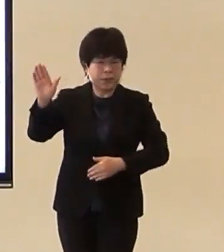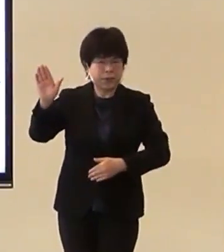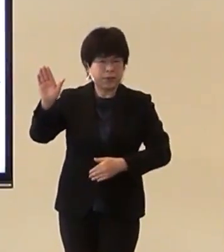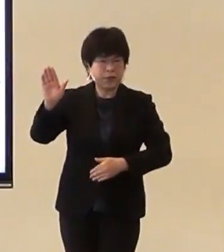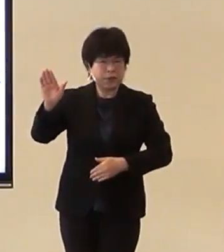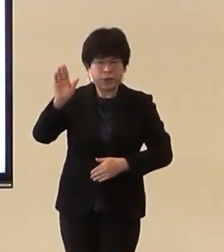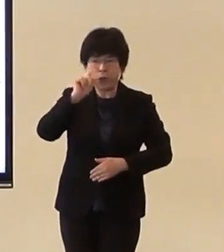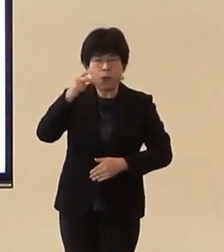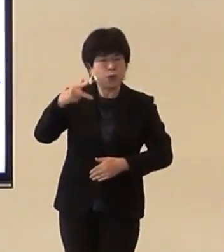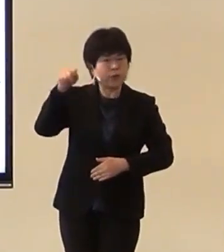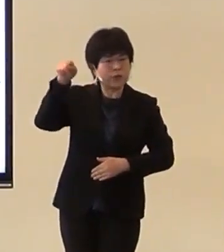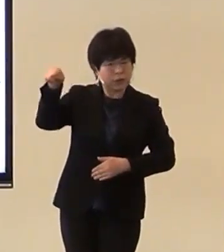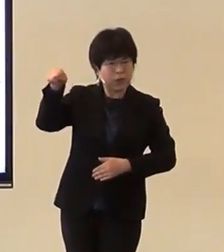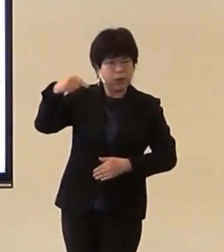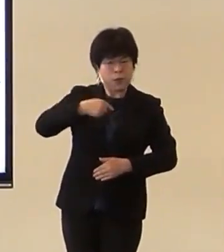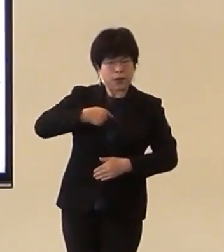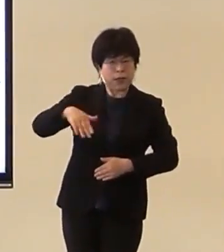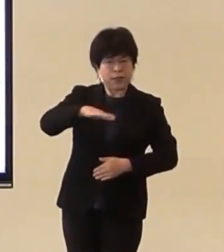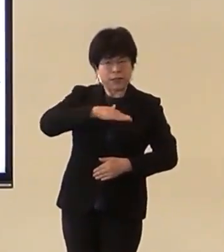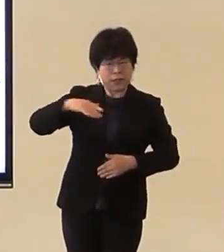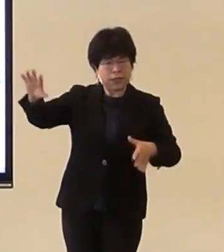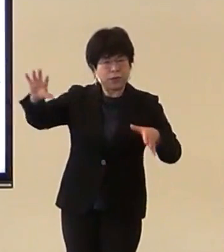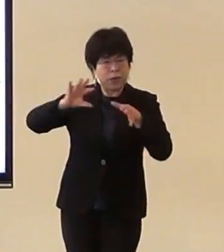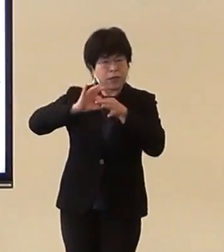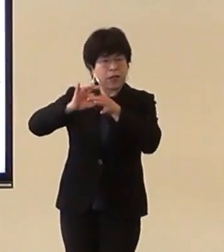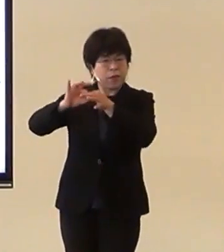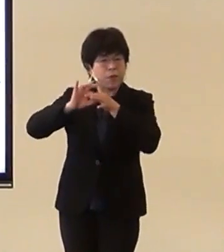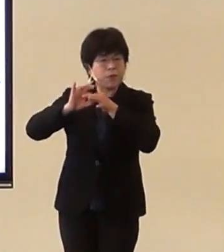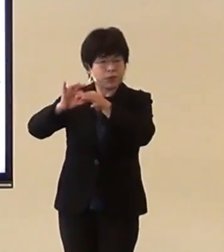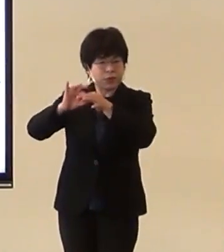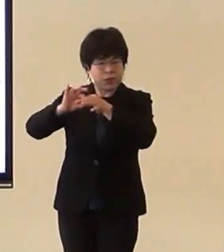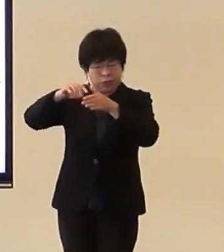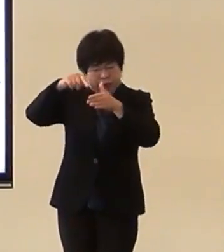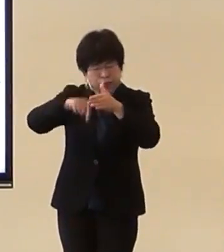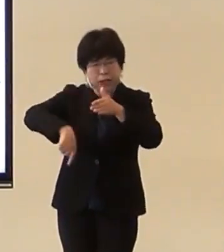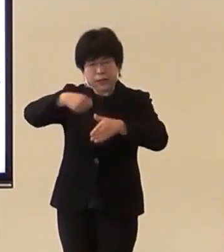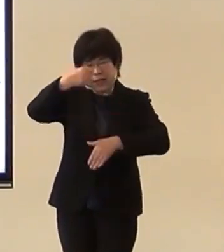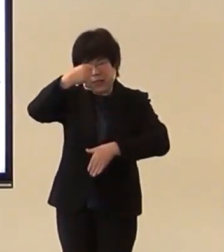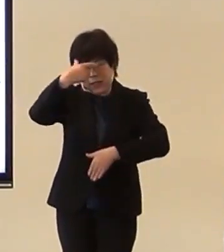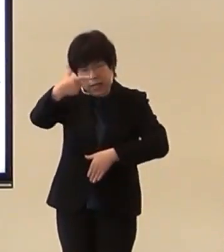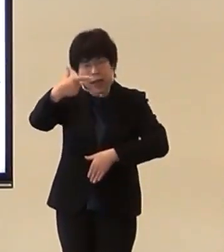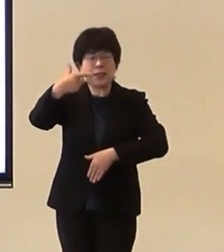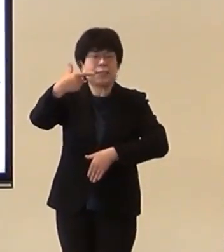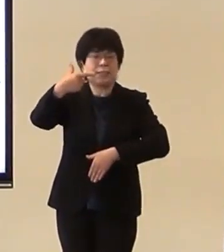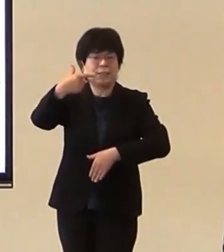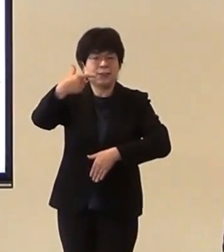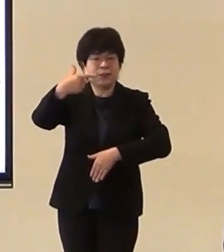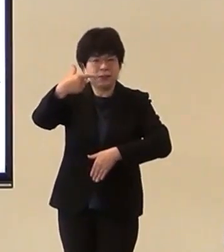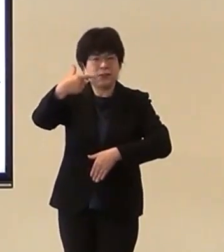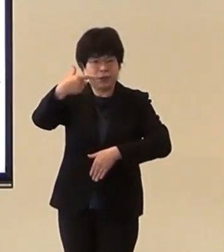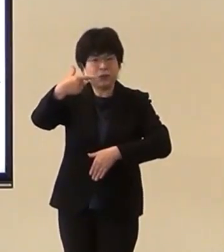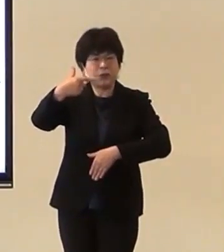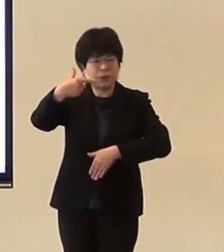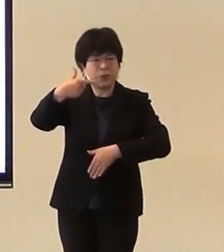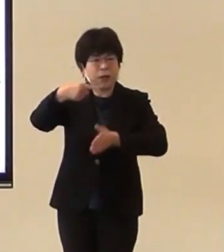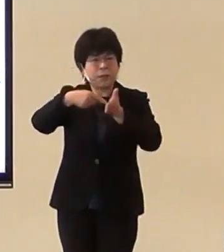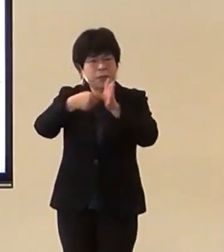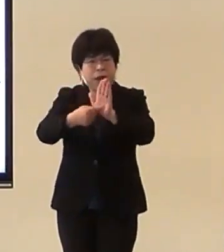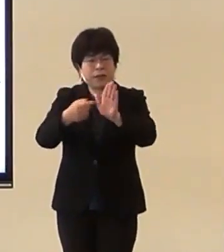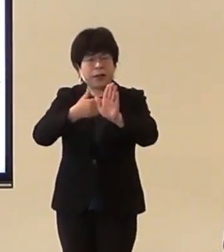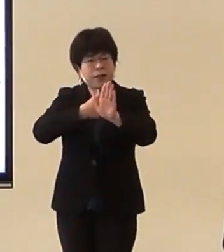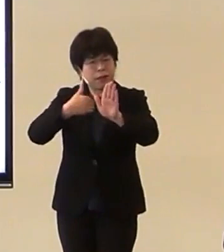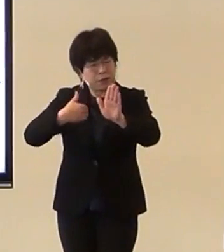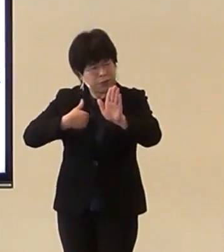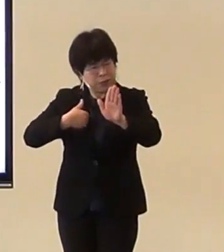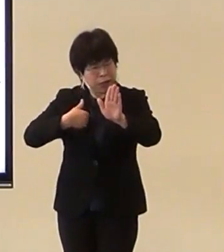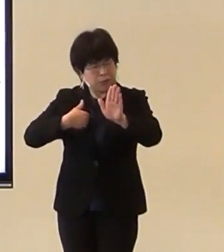ていただいて生きがいという切り口でですね、なんとかそこができないかということで、動いてまいりました。具